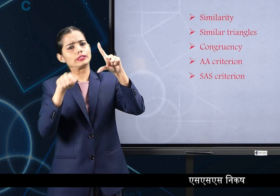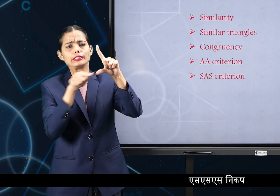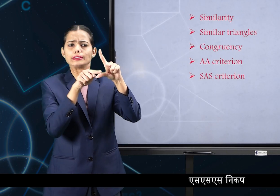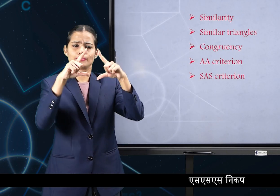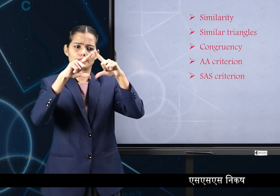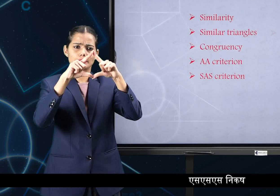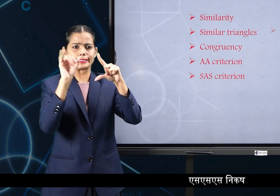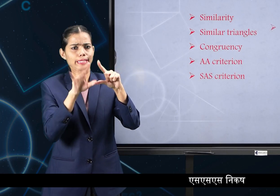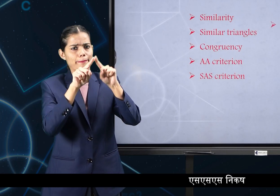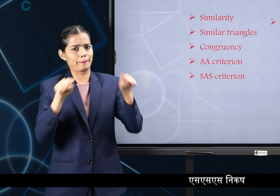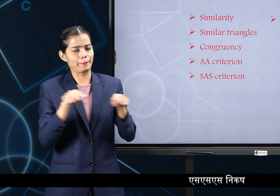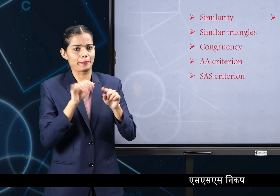SSS निकष.